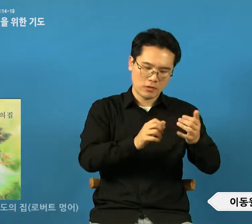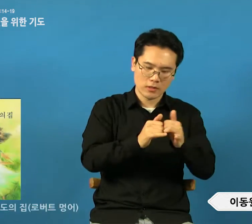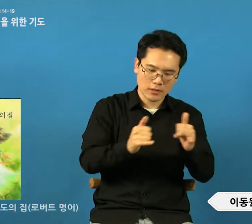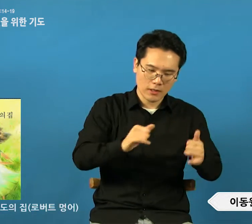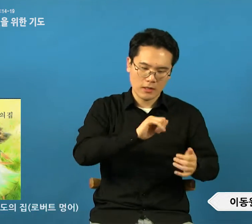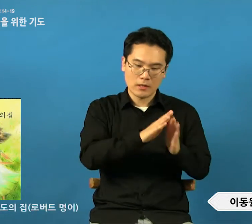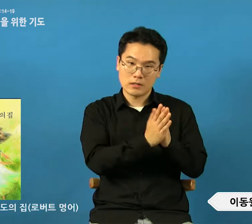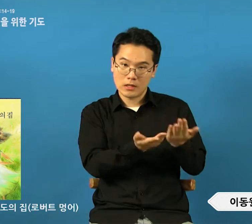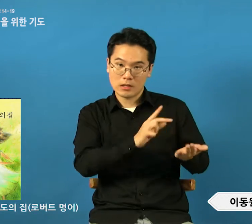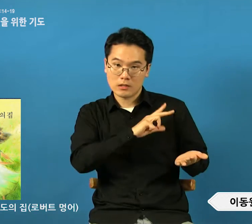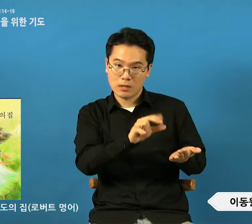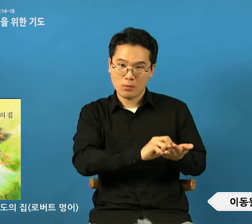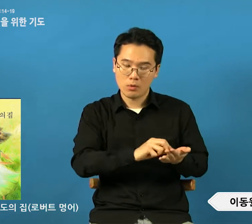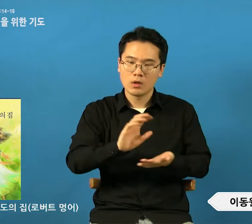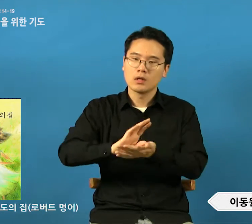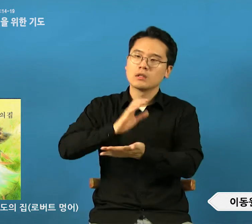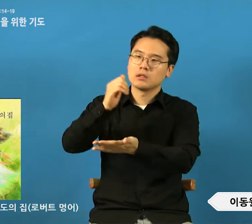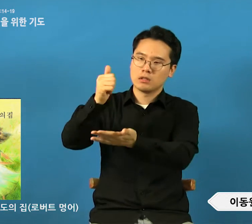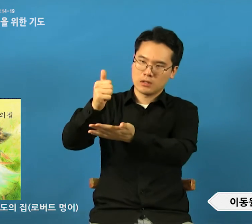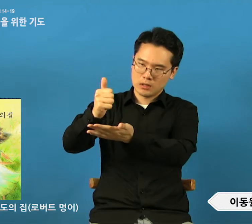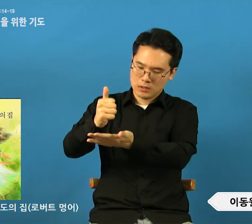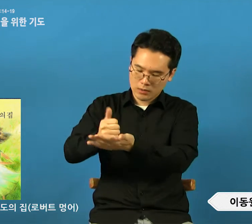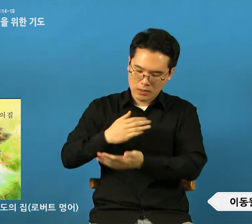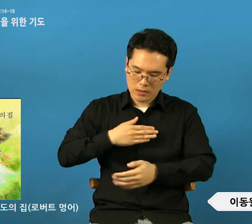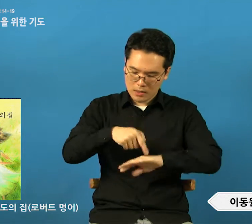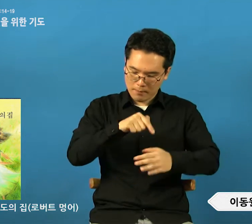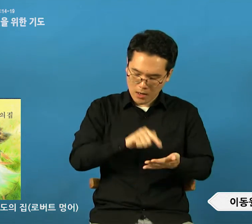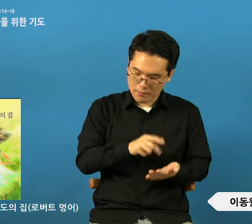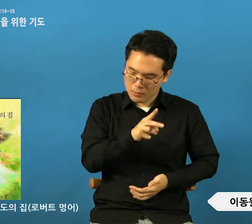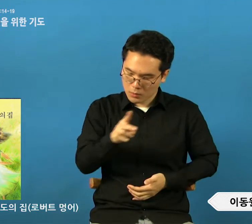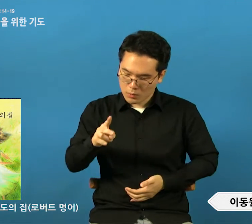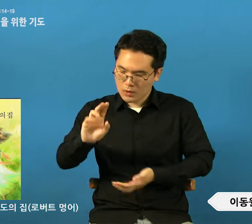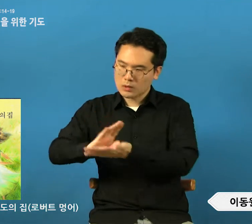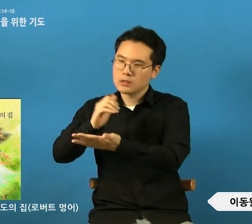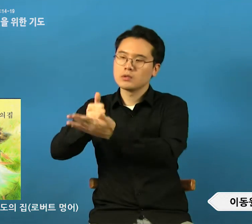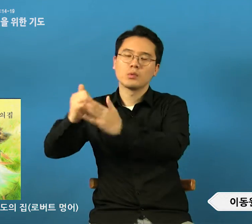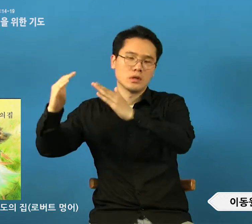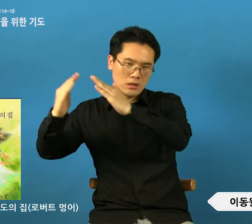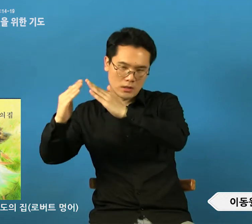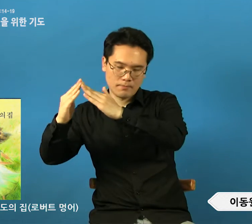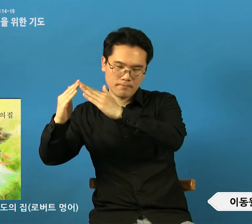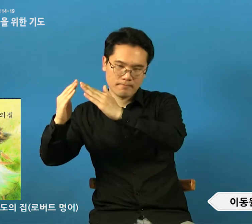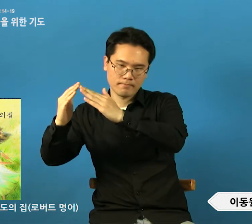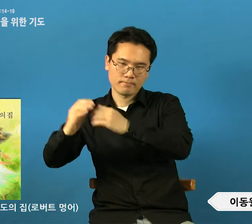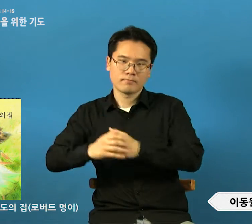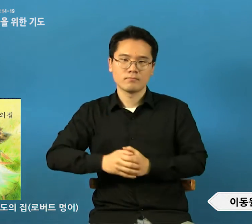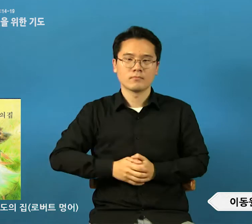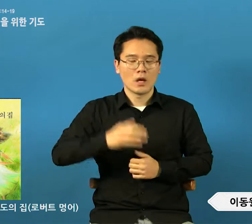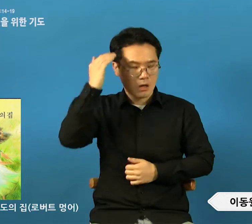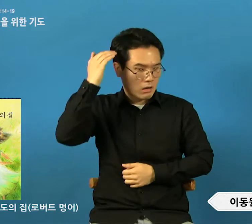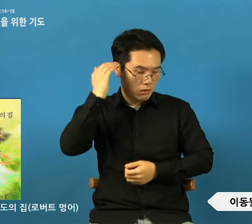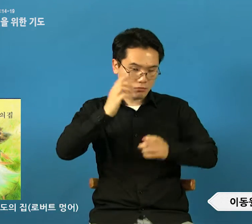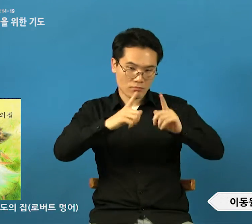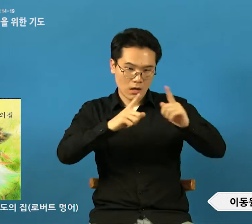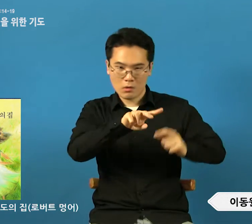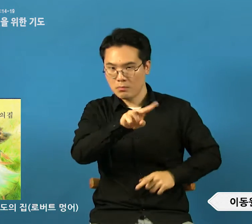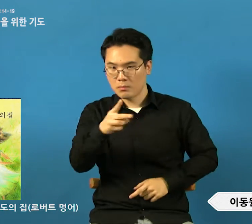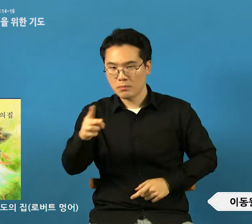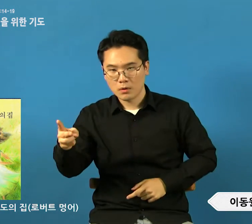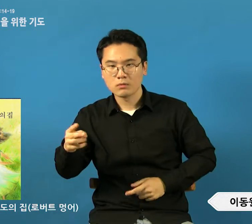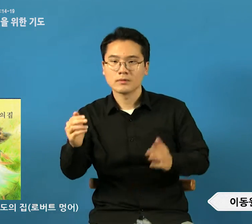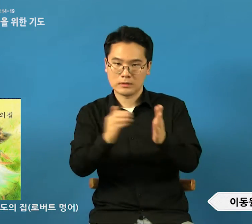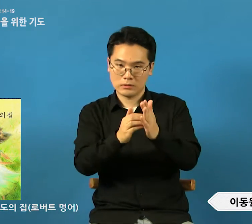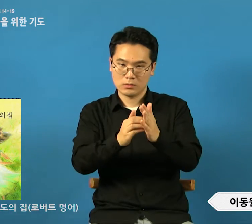Heart Christ Home. 내 마음 그리스도의 집. 한국어로도 번역이 됐고요. 심지어는 만화로도